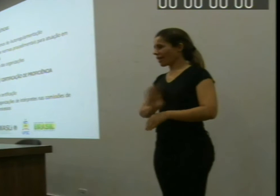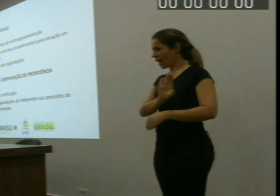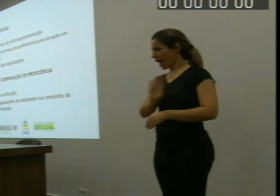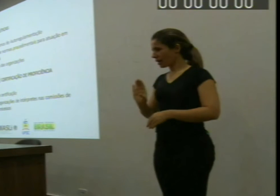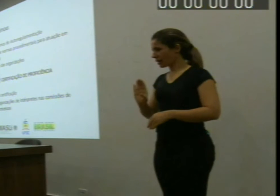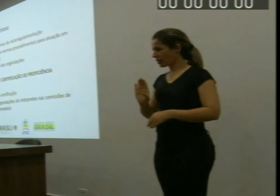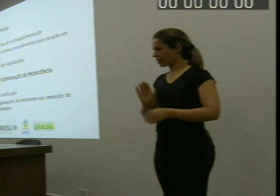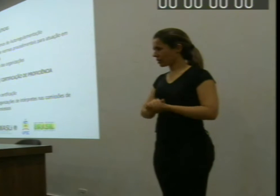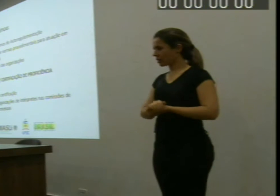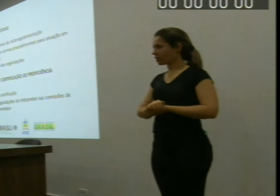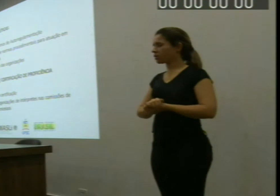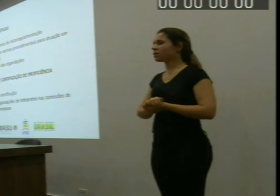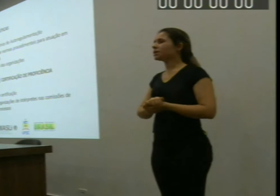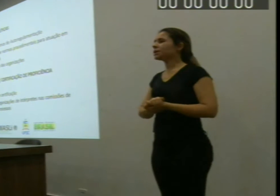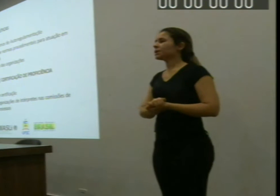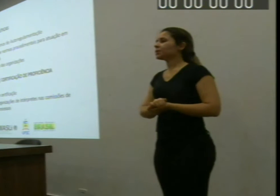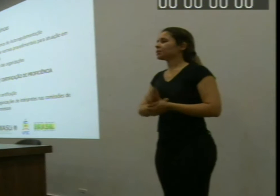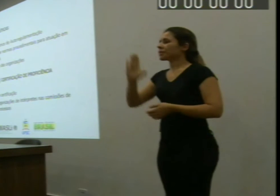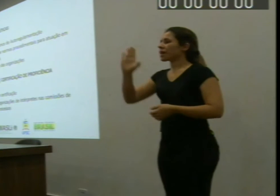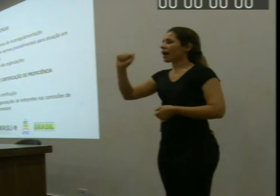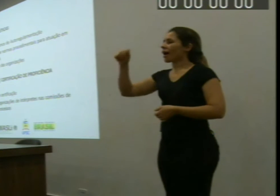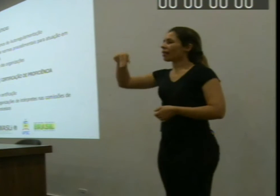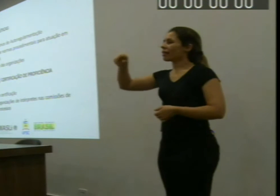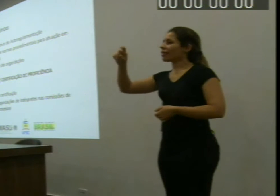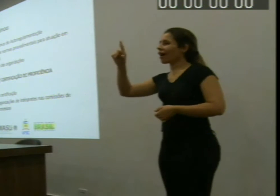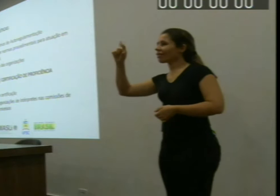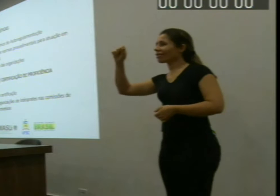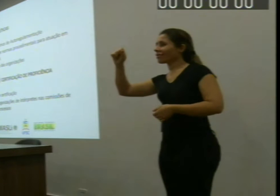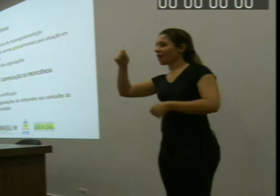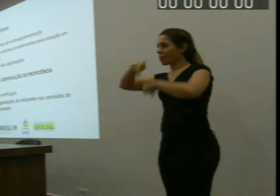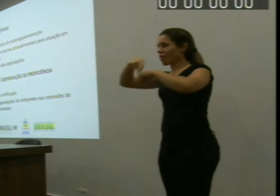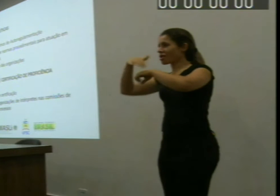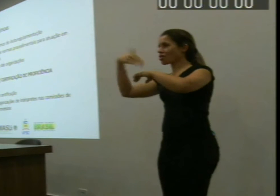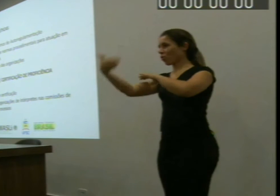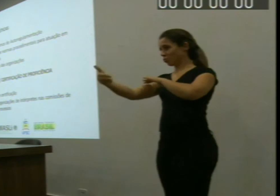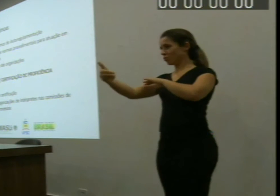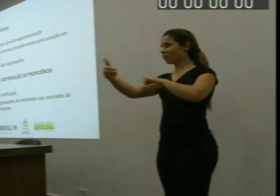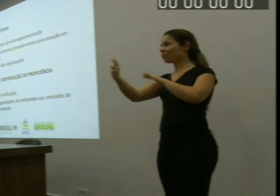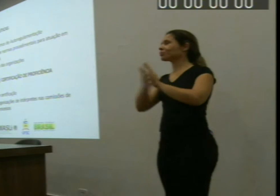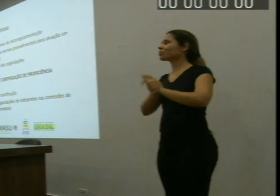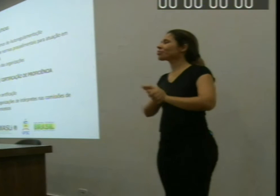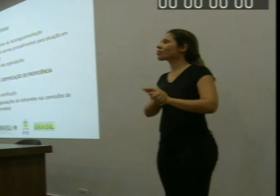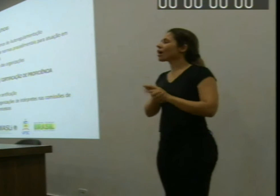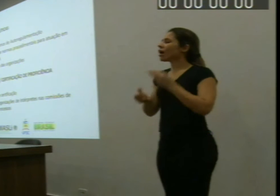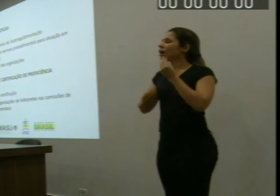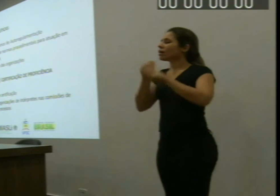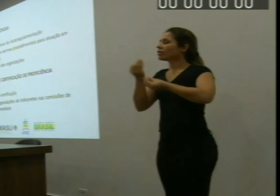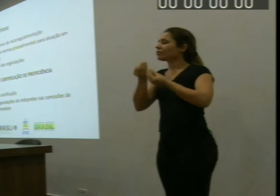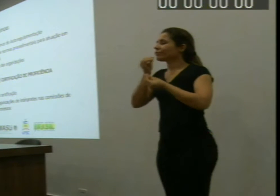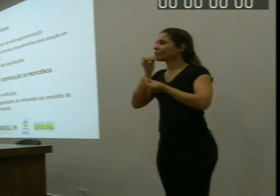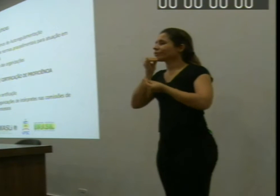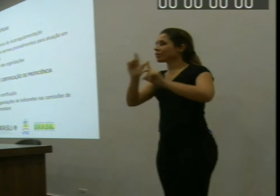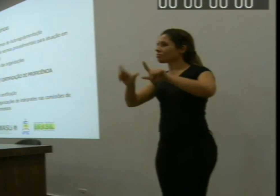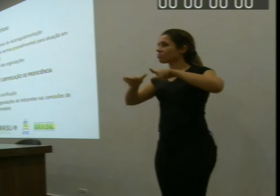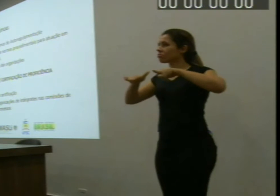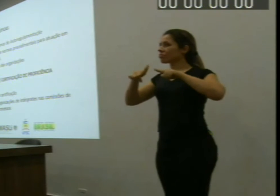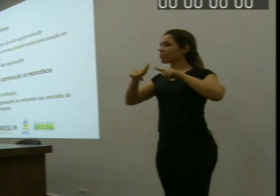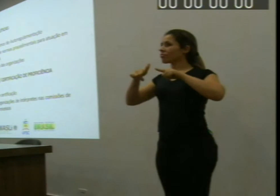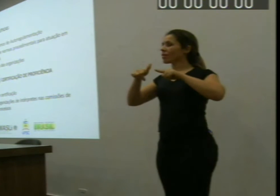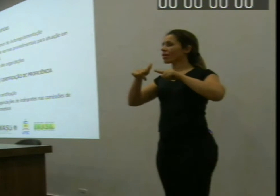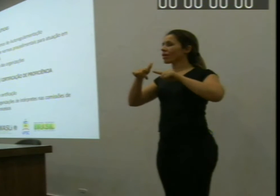têm o oportunidades tem caminhos para serem certificados quem vai fazer por exemplo certificado de proficiência